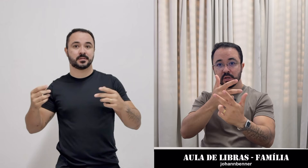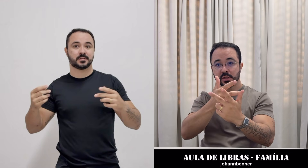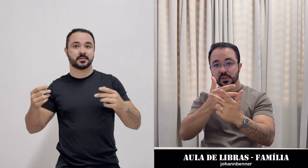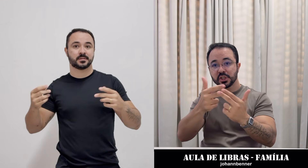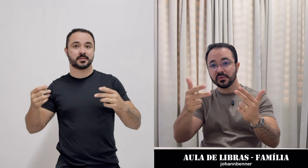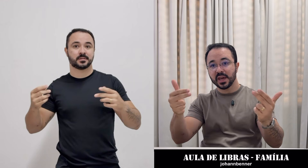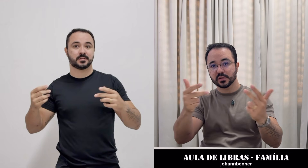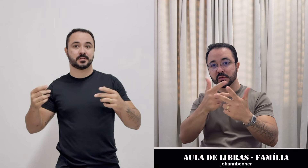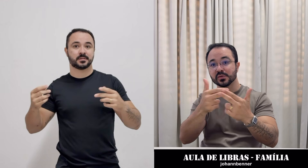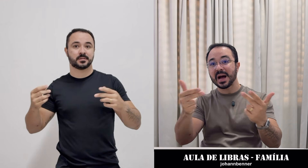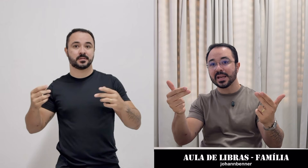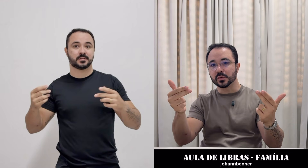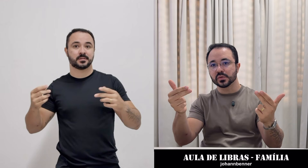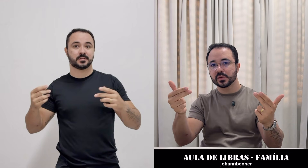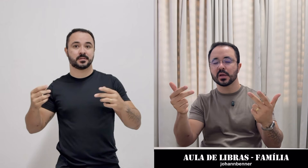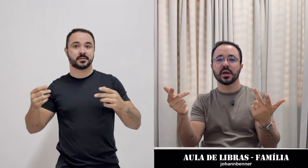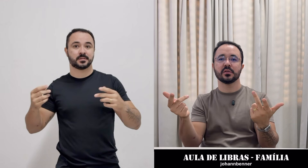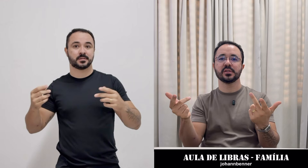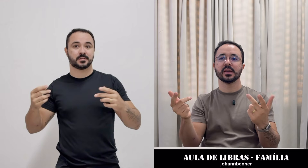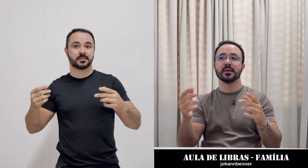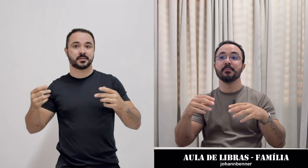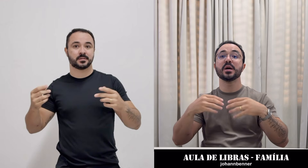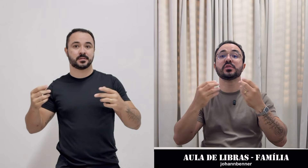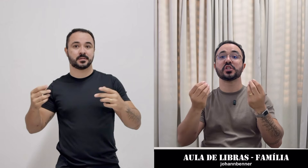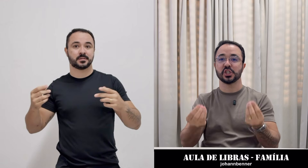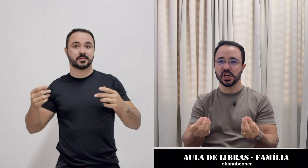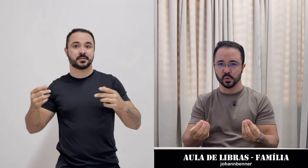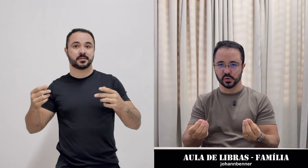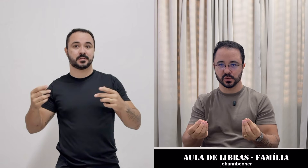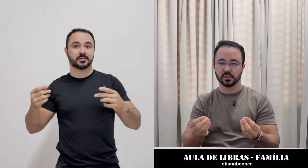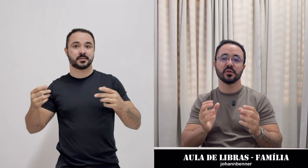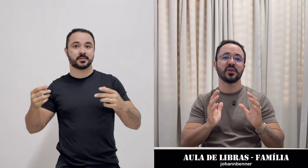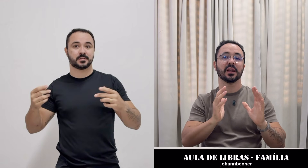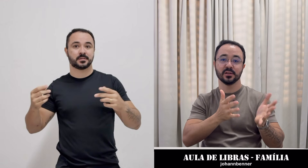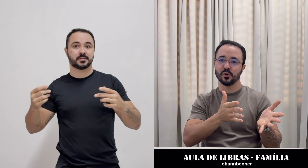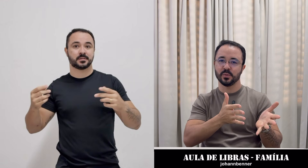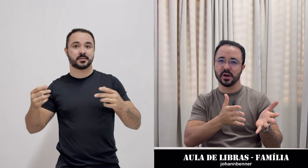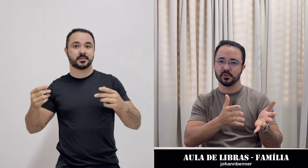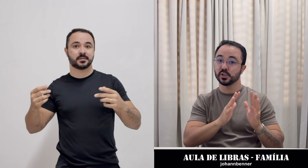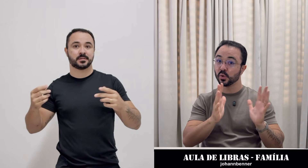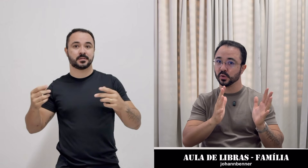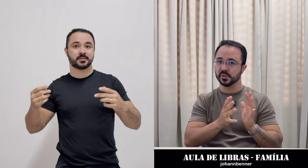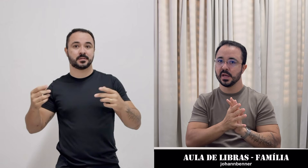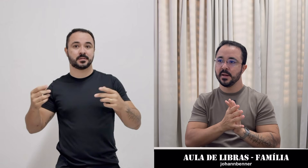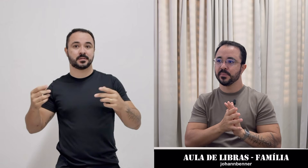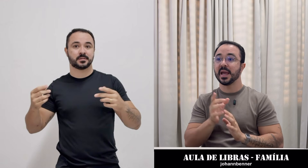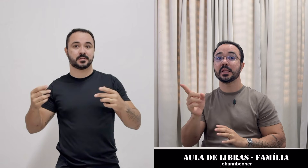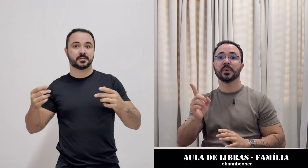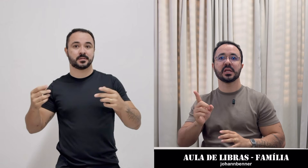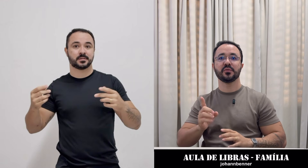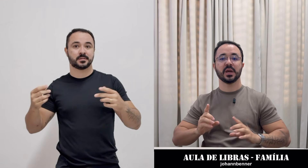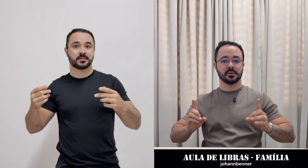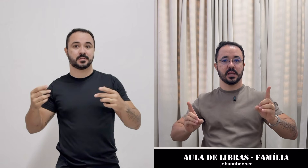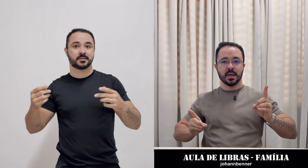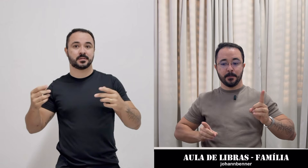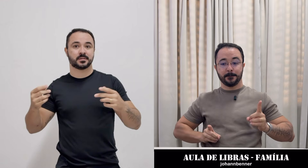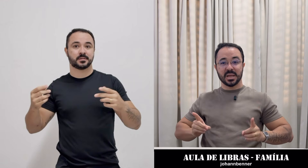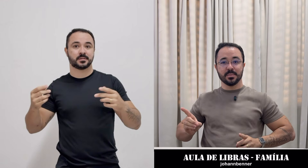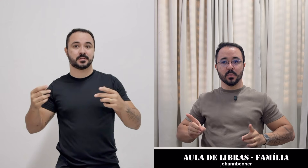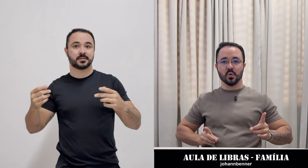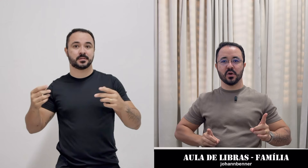tio, diversos, vários. O que que eu quero dizer? Meus tios. Eu estou falando no plural, de todos. E aí depois ele